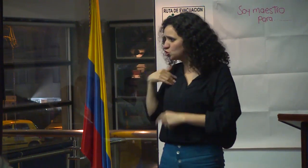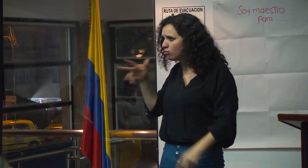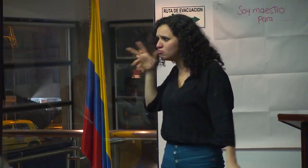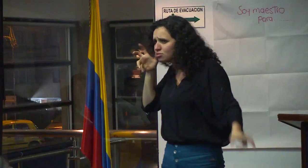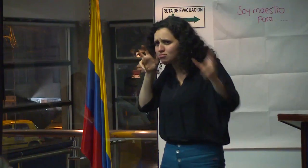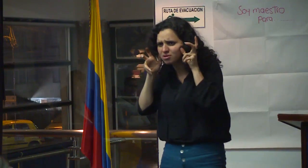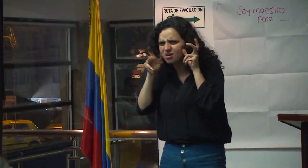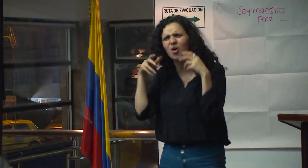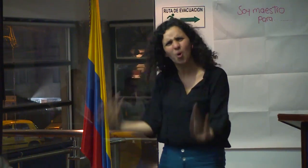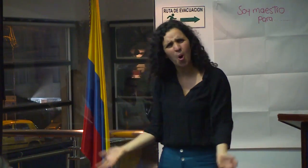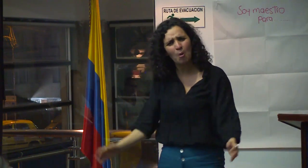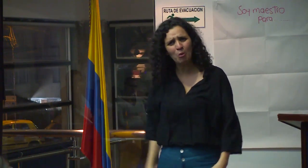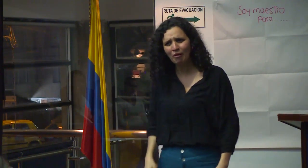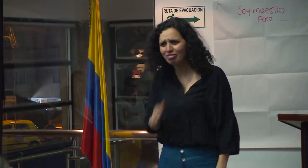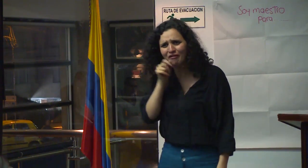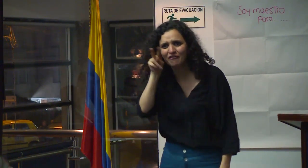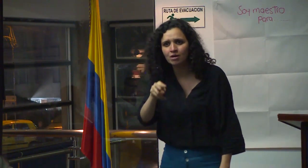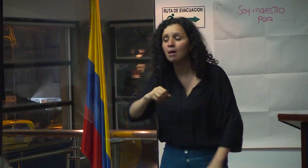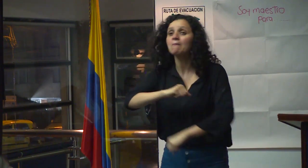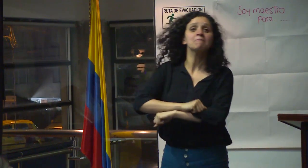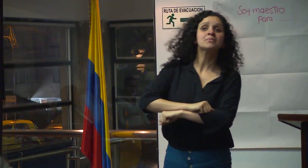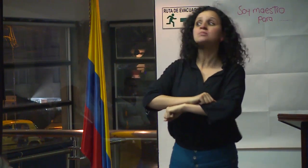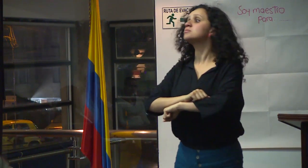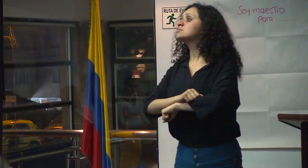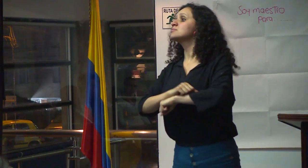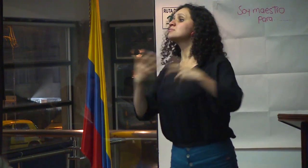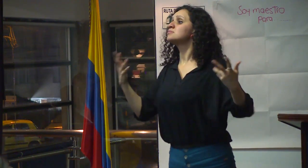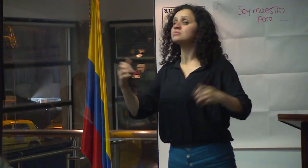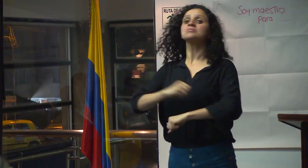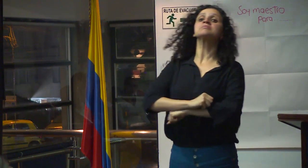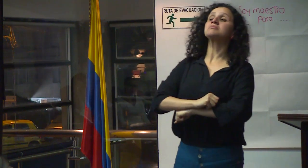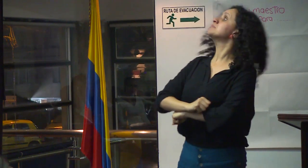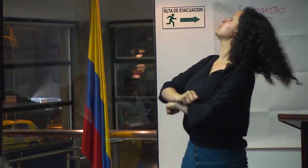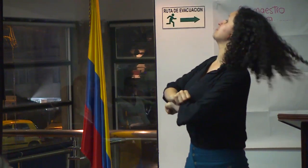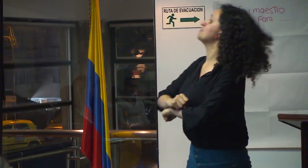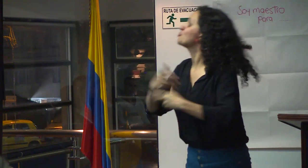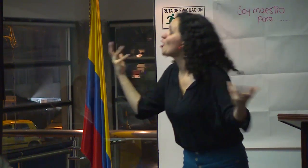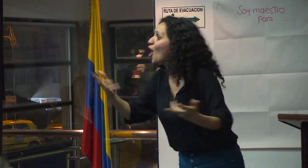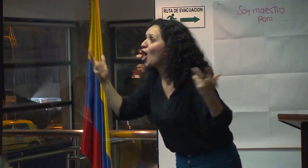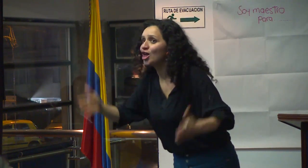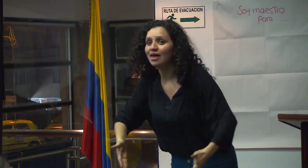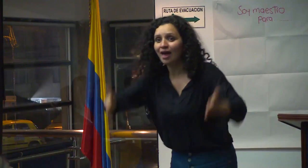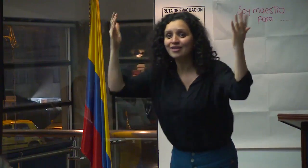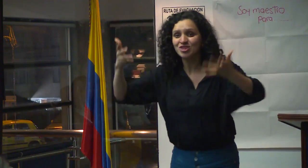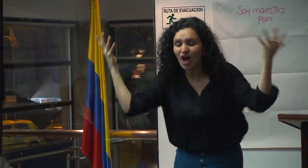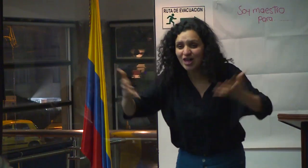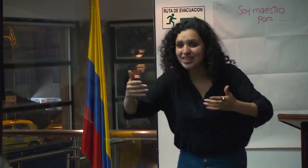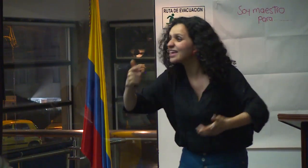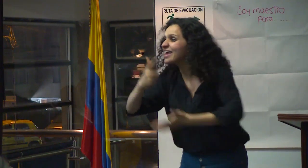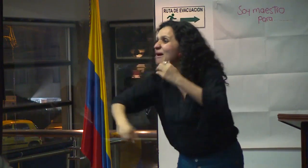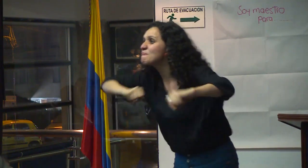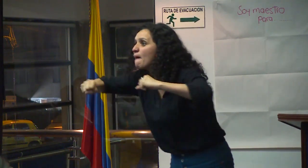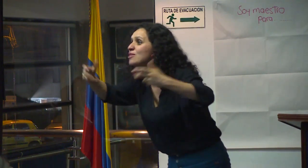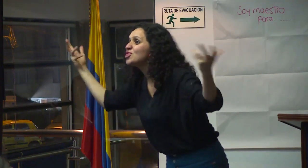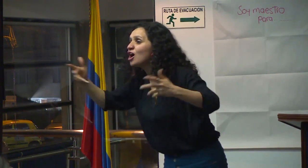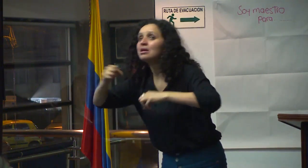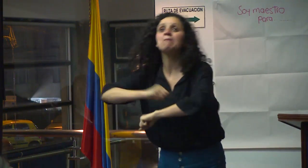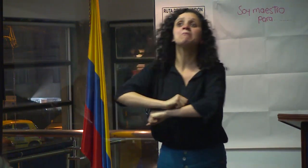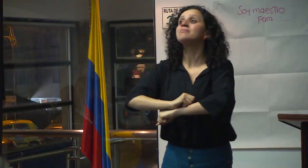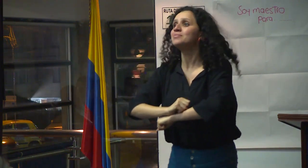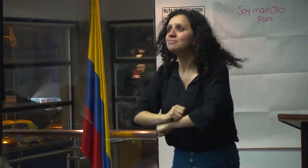percibir. Y ellos empiezan por la ventana a tratar de estirarse lo que más puedan, a ubicar qué es lo que se está moviendo